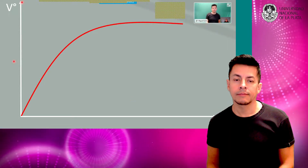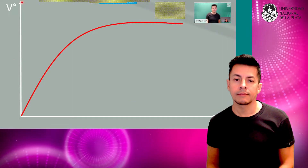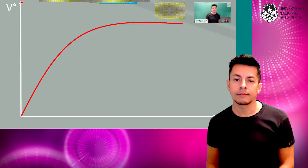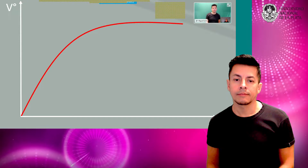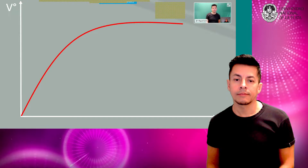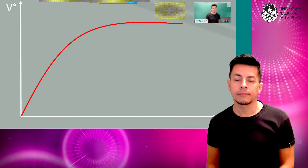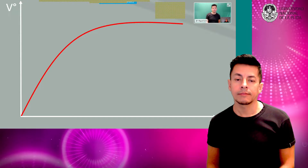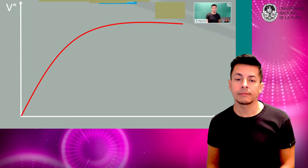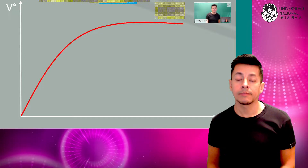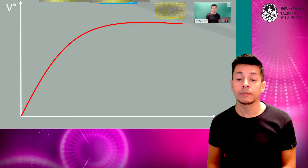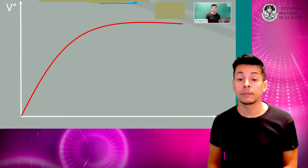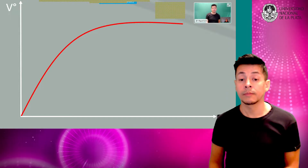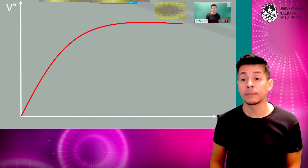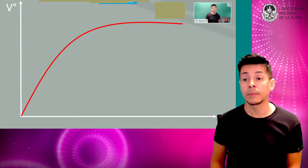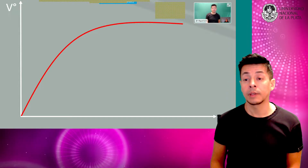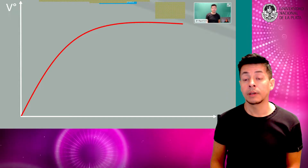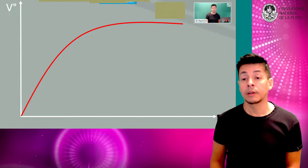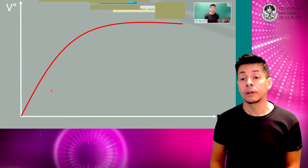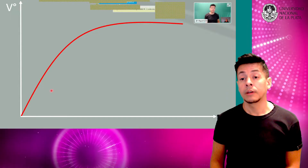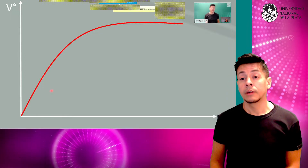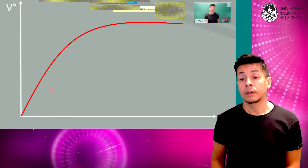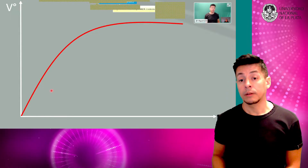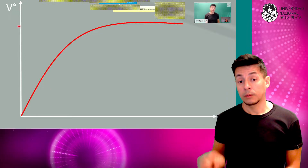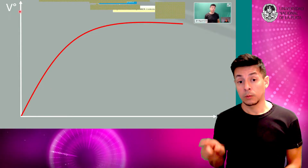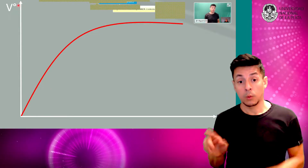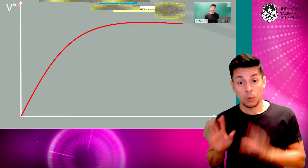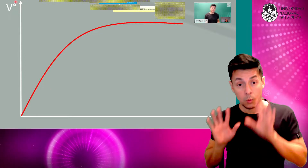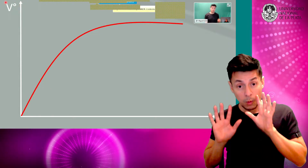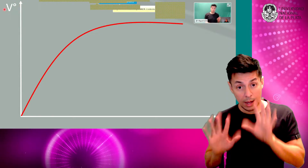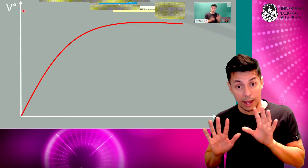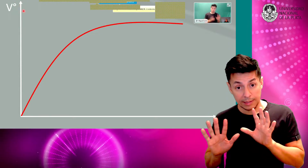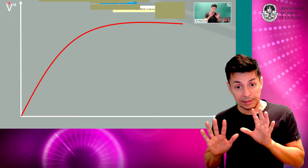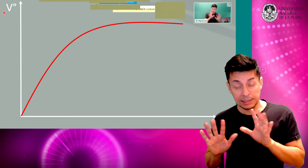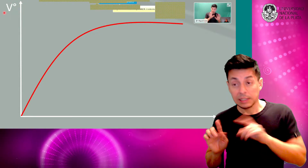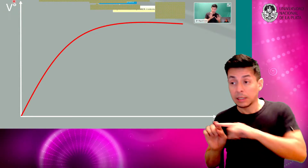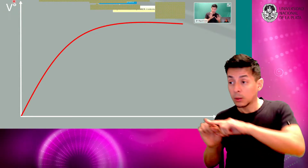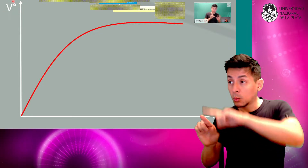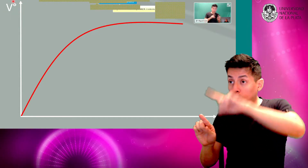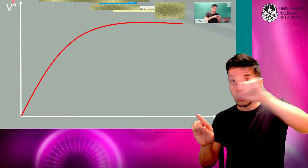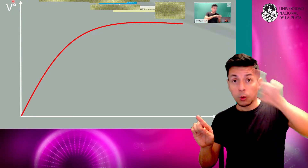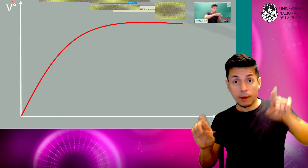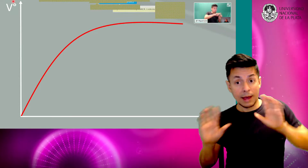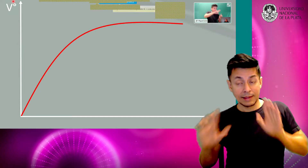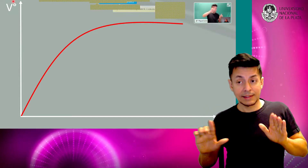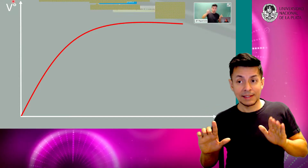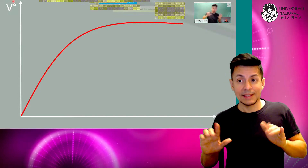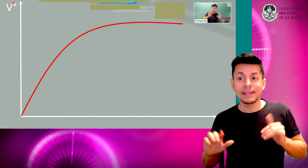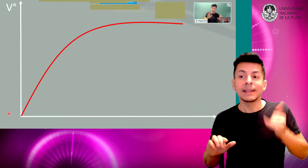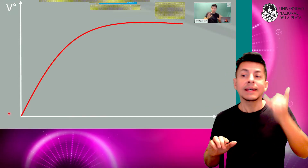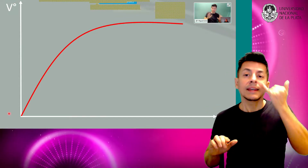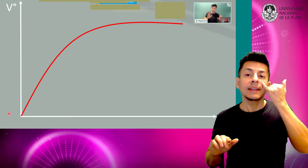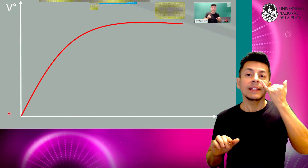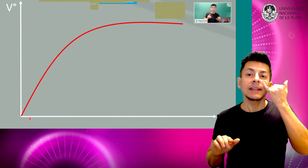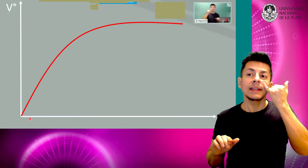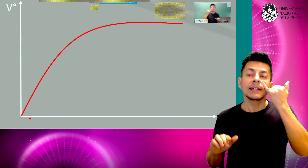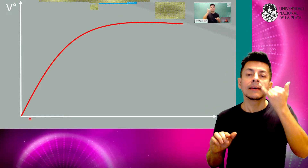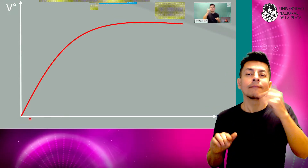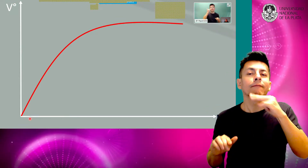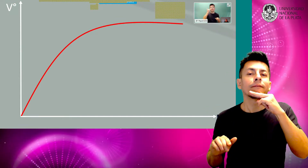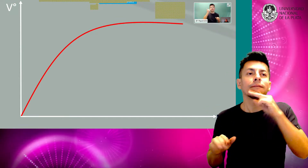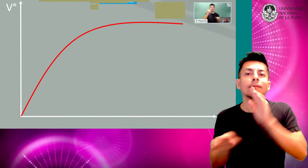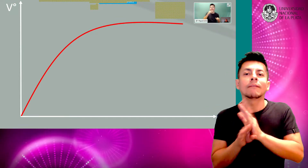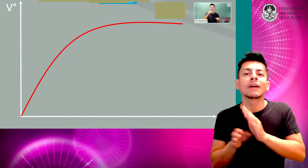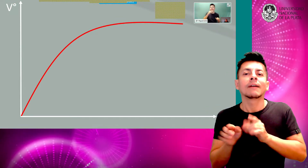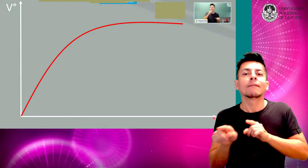cuando tenemos una curva de este estilo, fíjense que tenemos representado en el eje Y la velocidad de reacción, en el eje